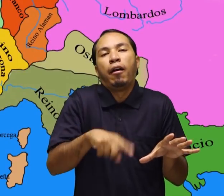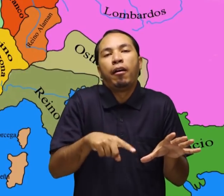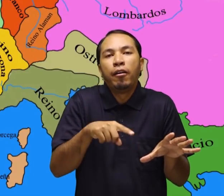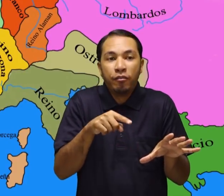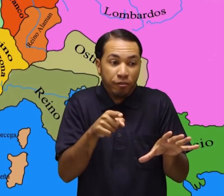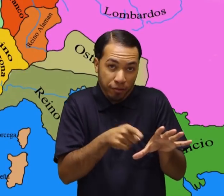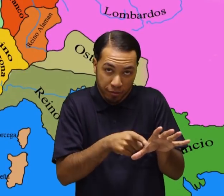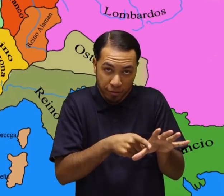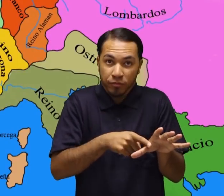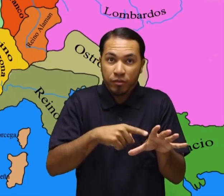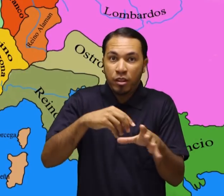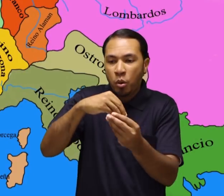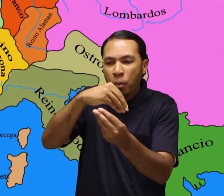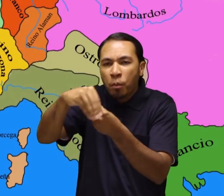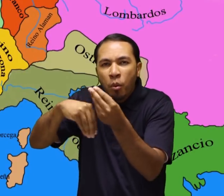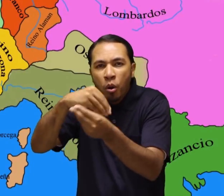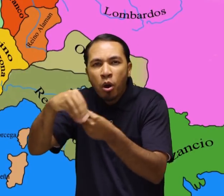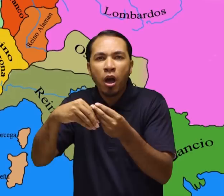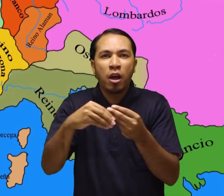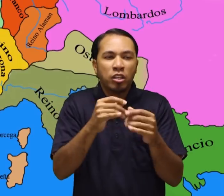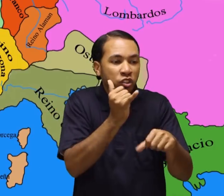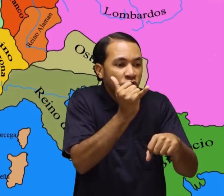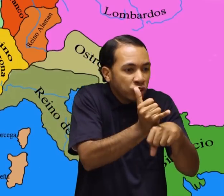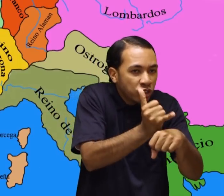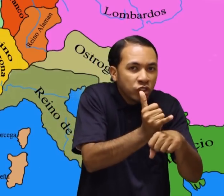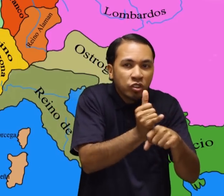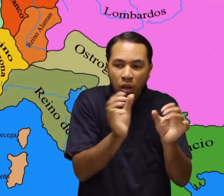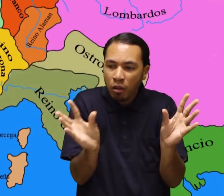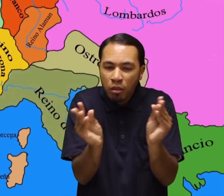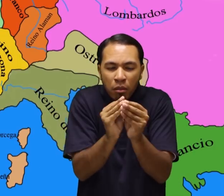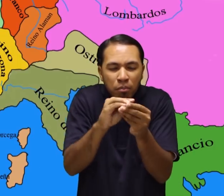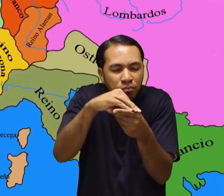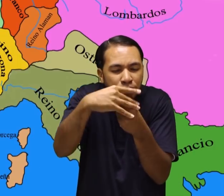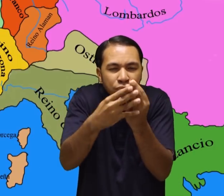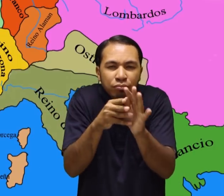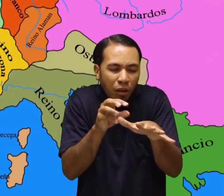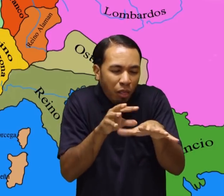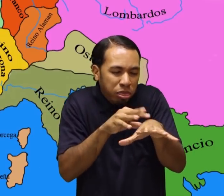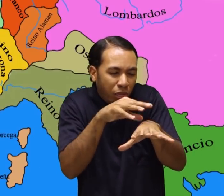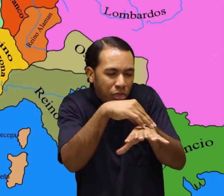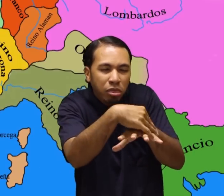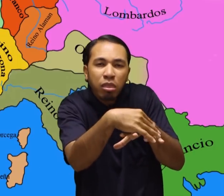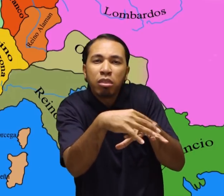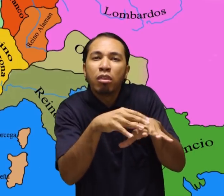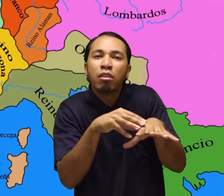Os pés da estátua eram feitos de ferro misturado com barro.